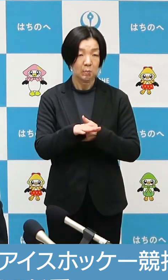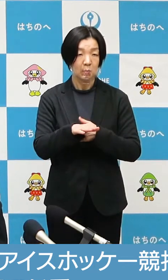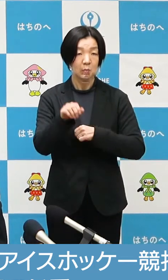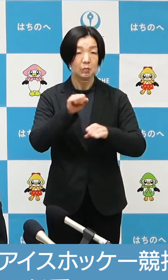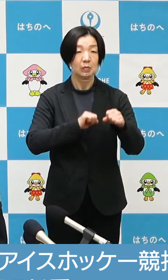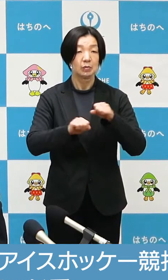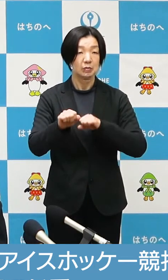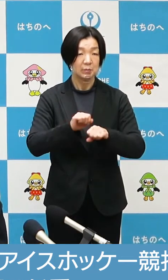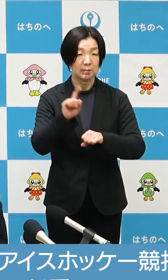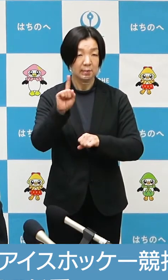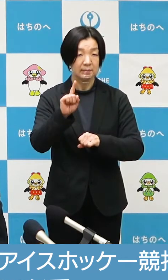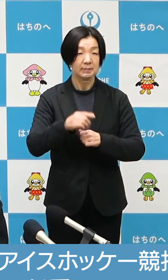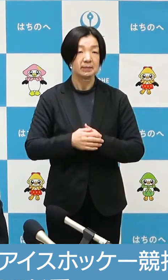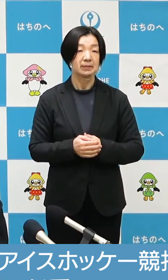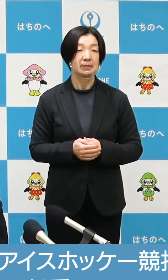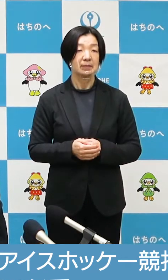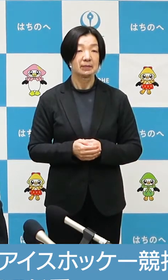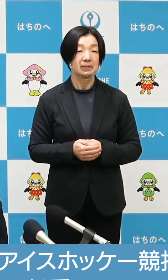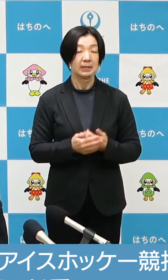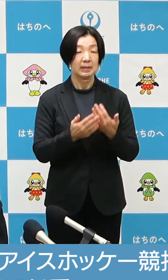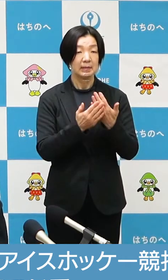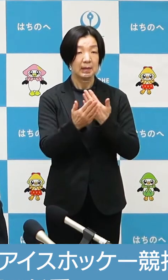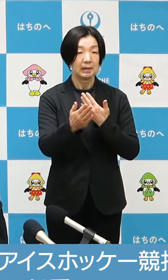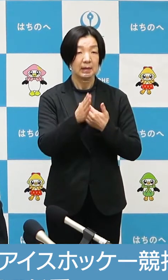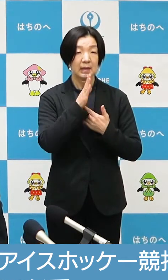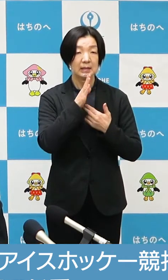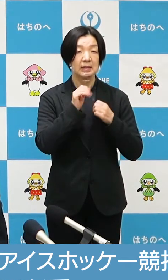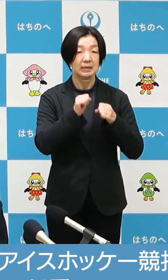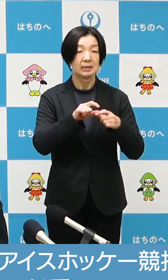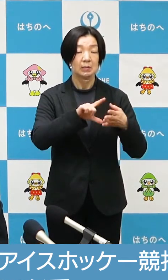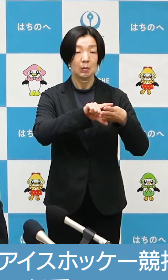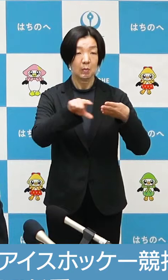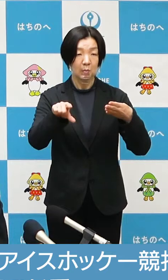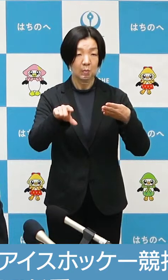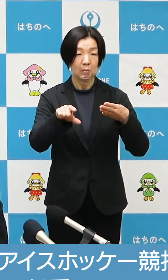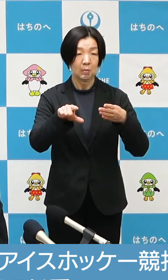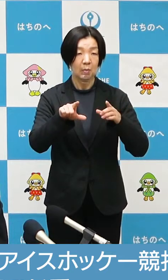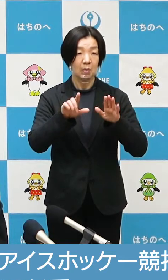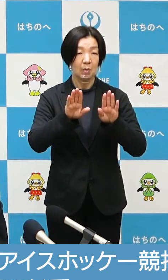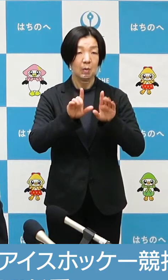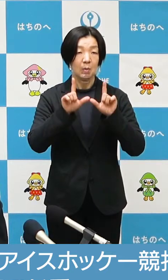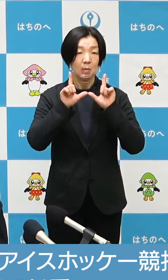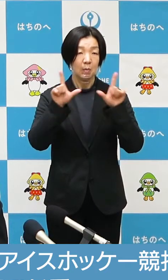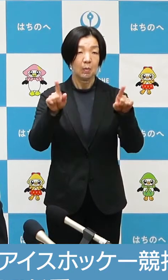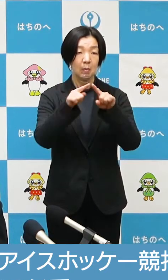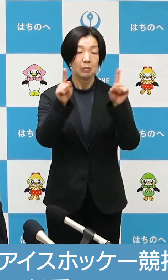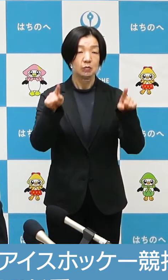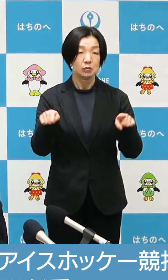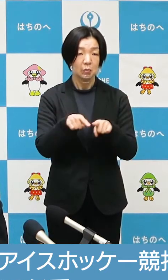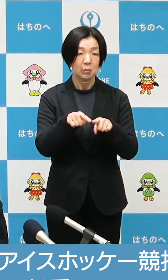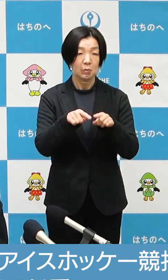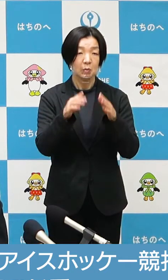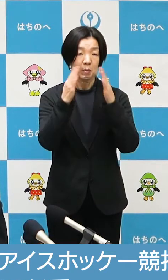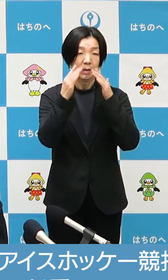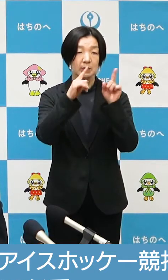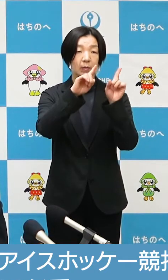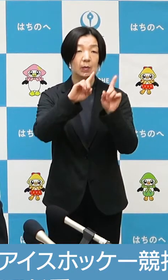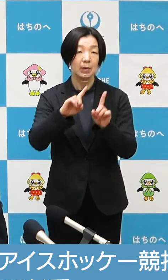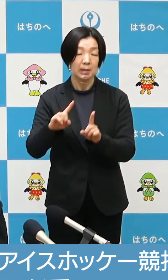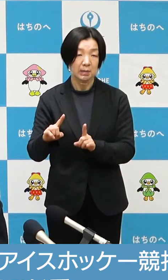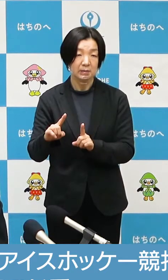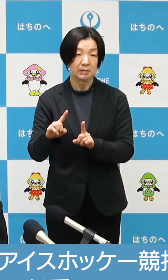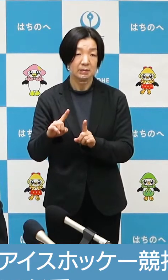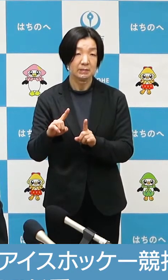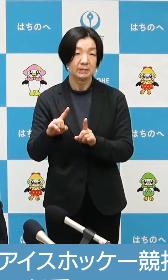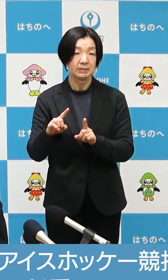の取り組みといたしましては大会の実施要綱や開催報告書の電子化による紙